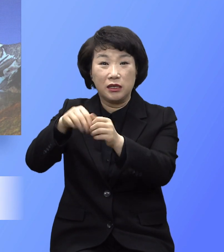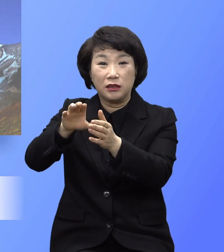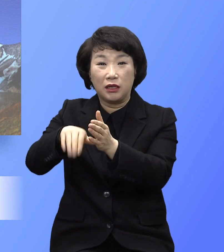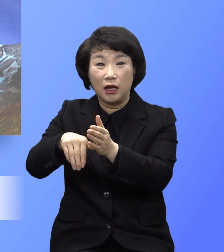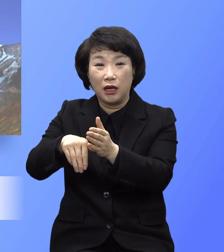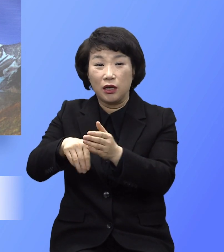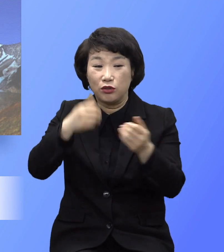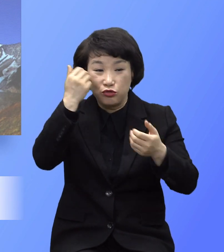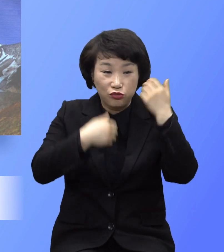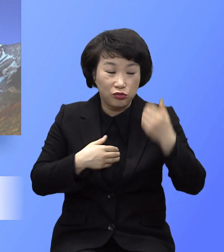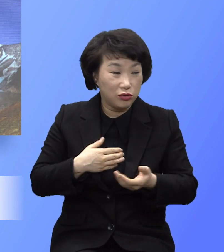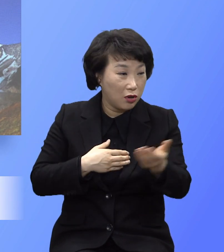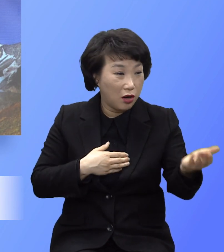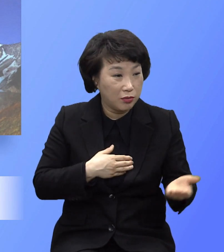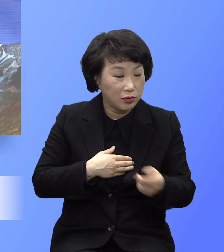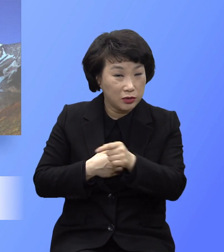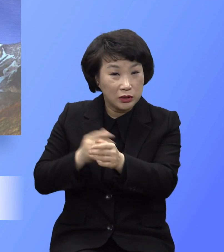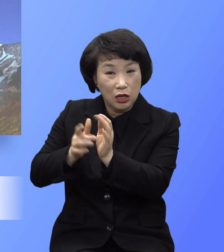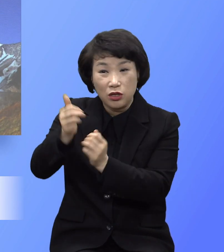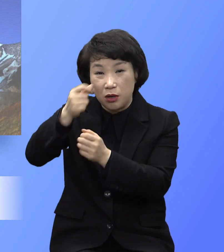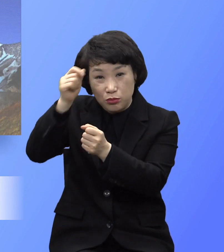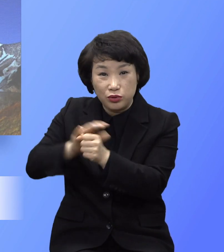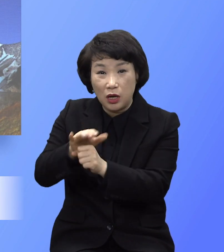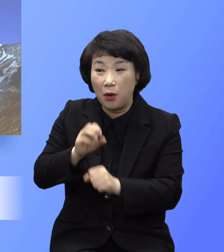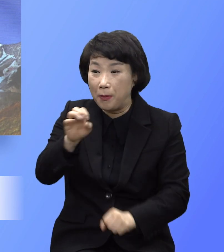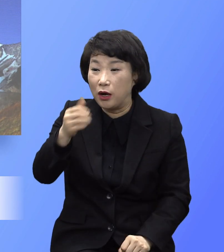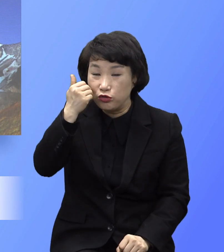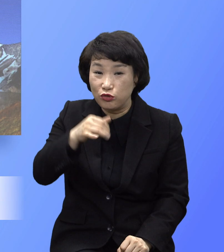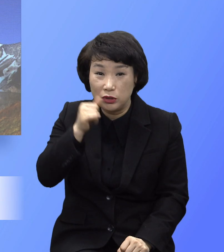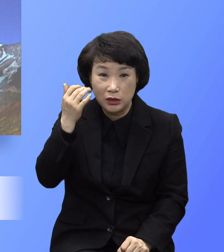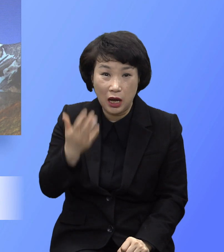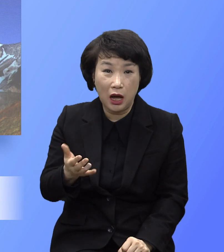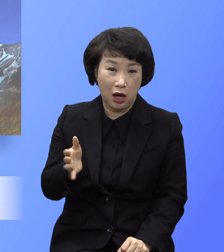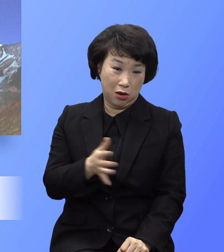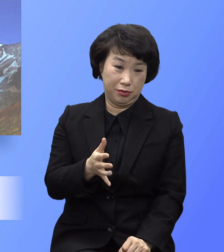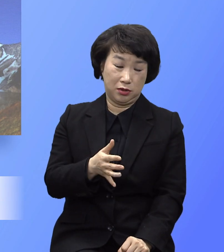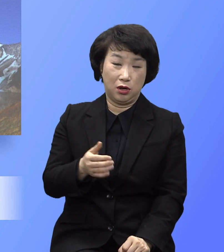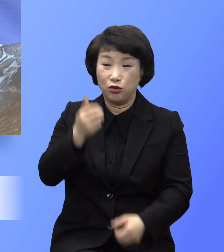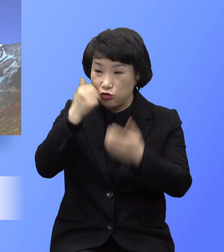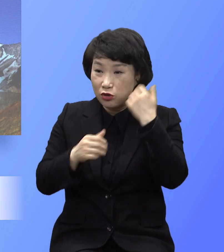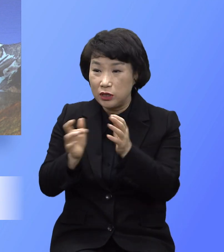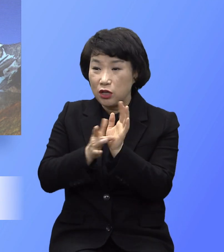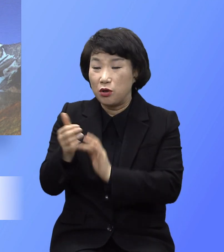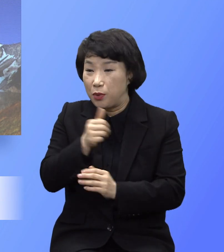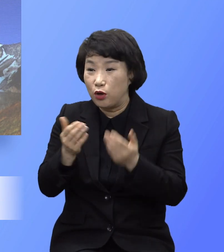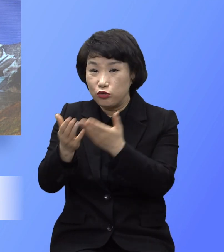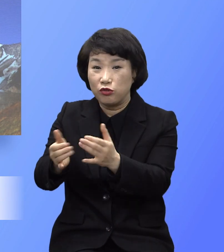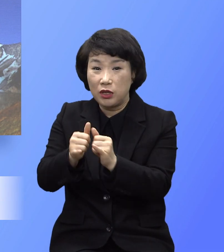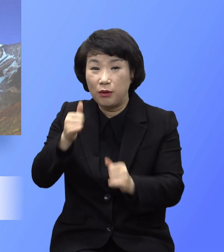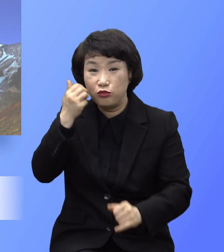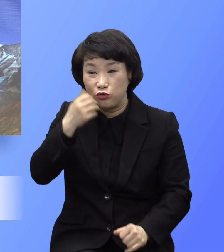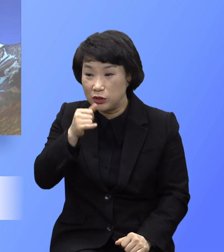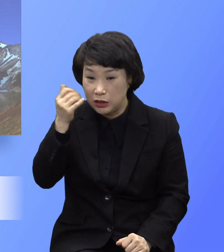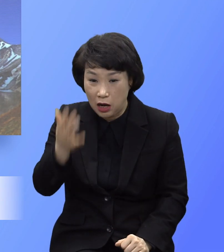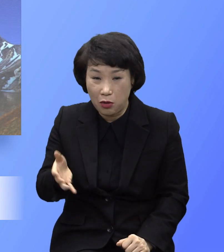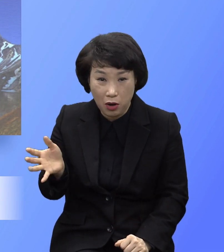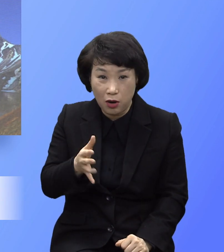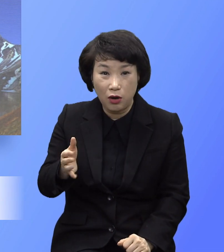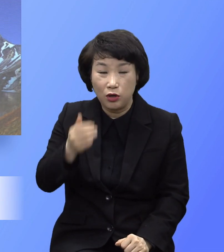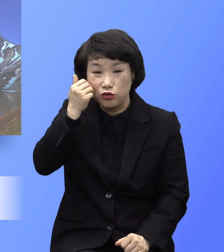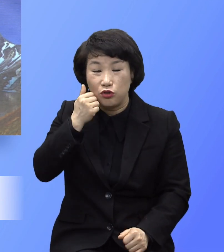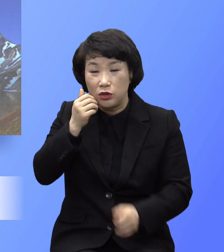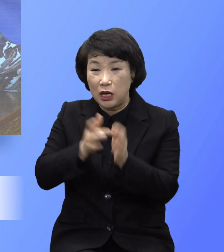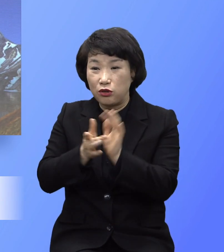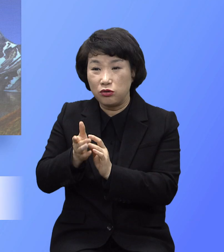때 누구 하나가 동정하는 사람이 있으며, 누구 하나가 변호하는 사람이 있으며, 누구 하나가 편드는